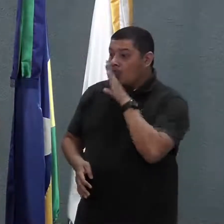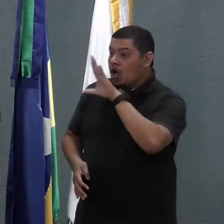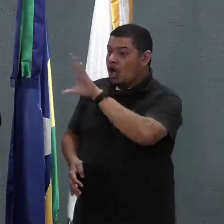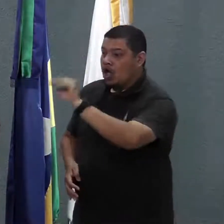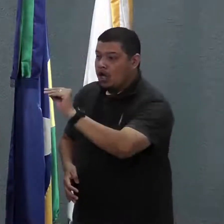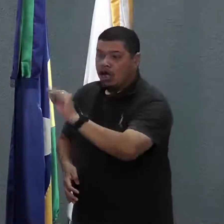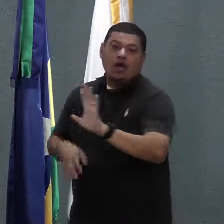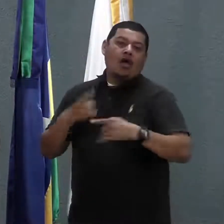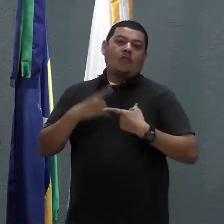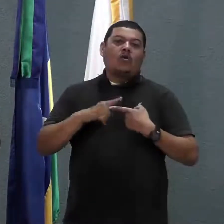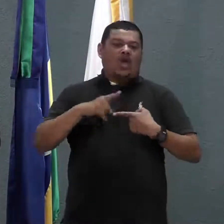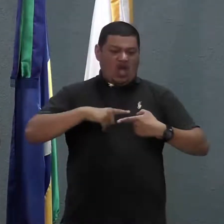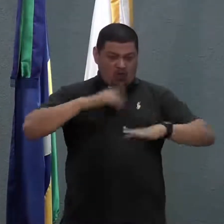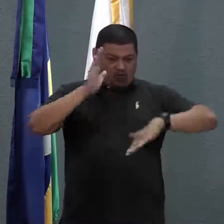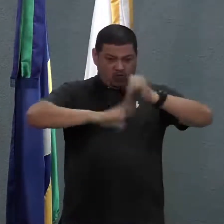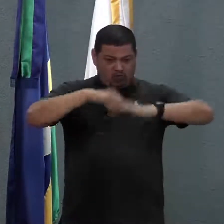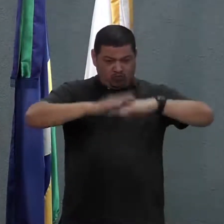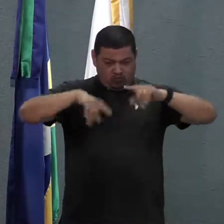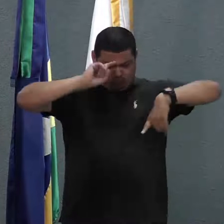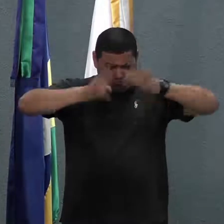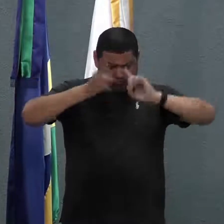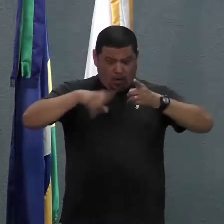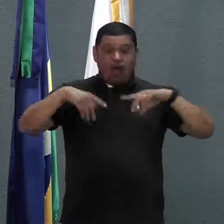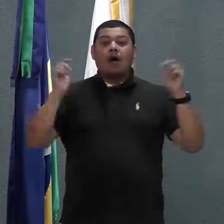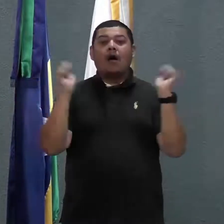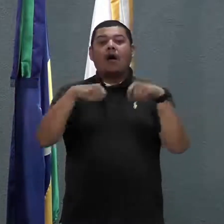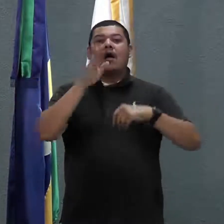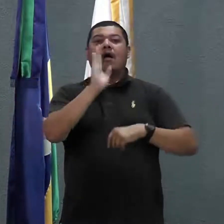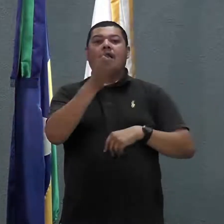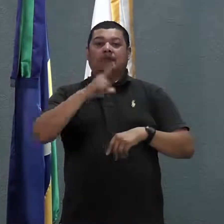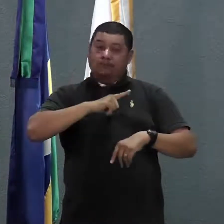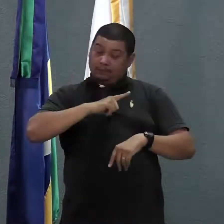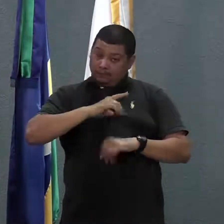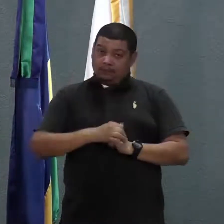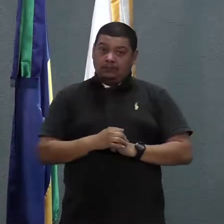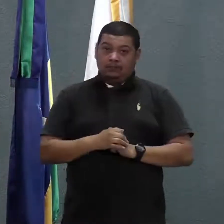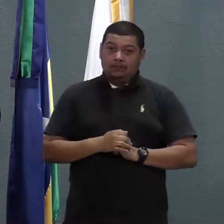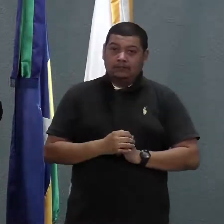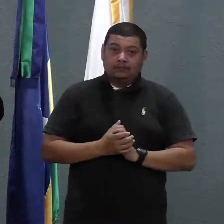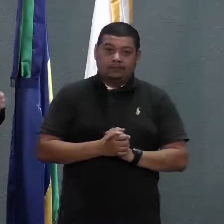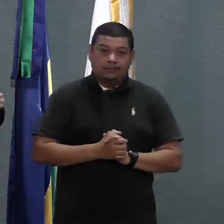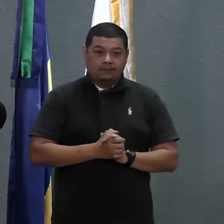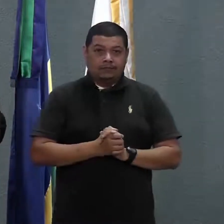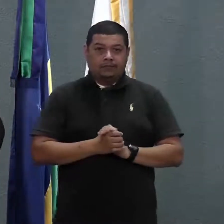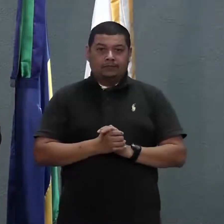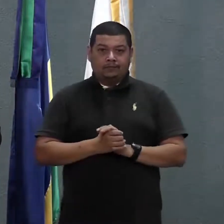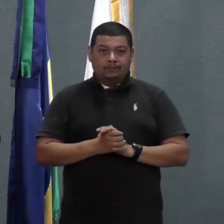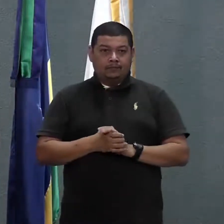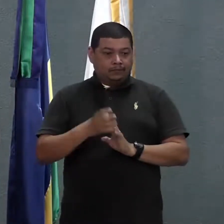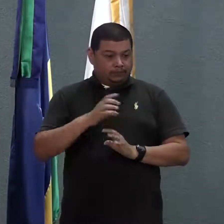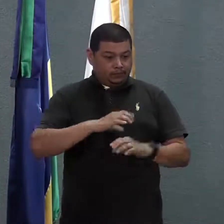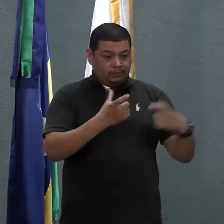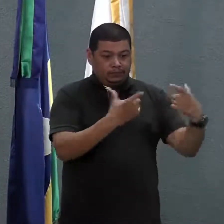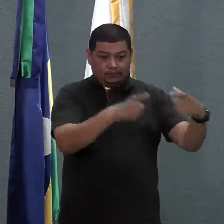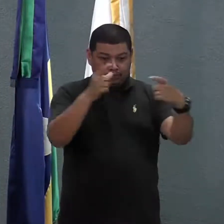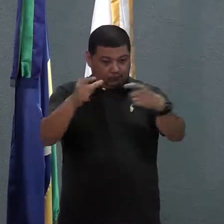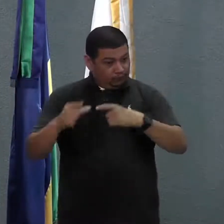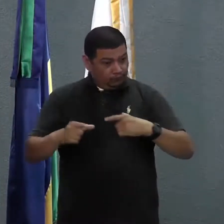projeto, foi feito por pessoas capacitadas, o senhor está aqui para ver se nós estamos fazendo da maneira correta. Tem tantas bocas de lobo